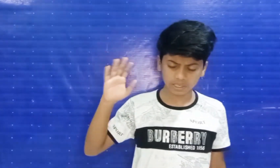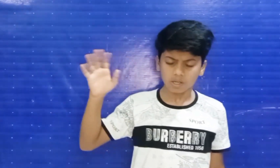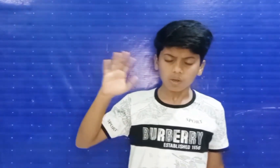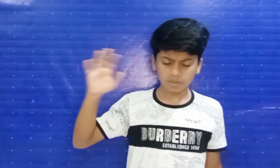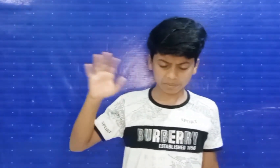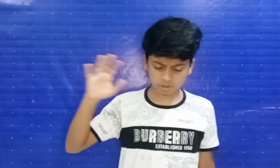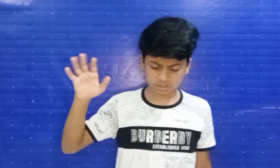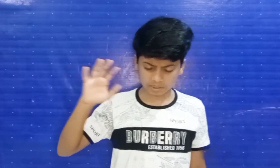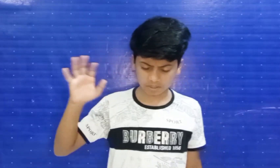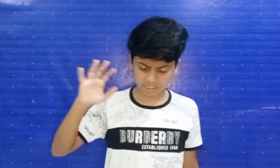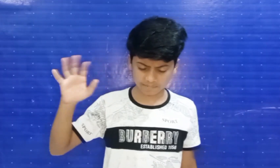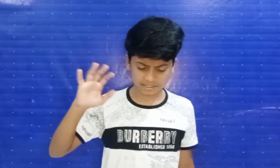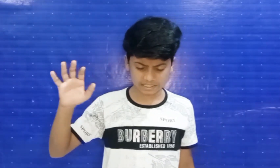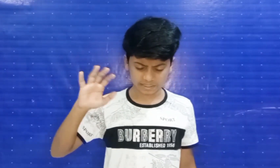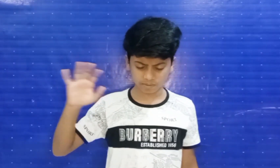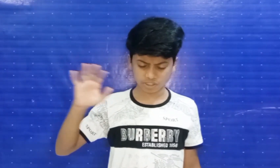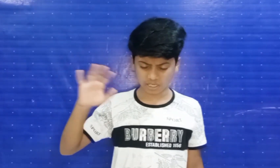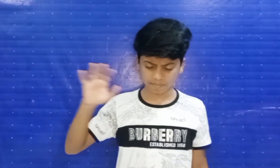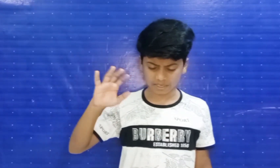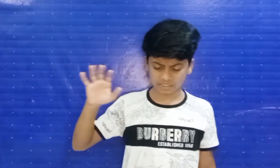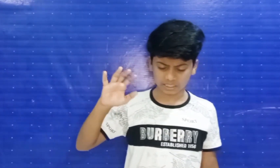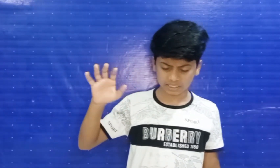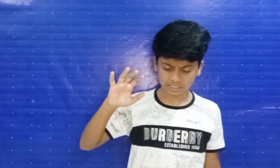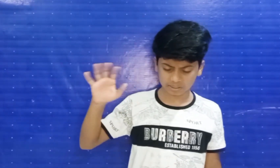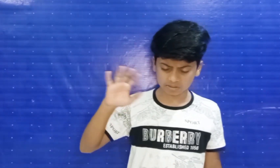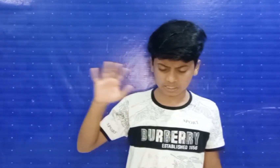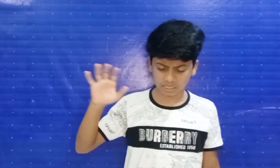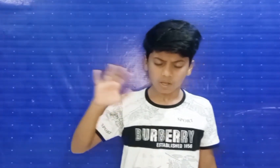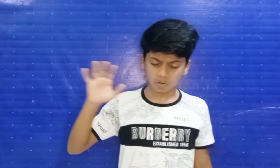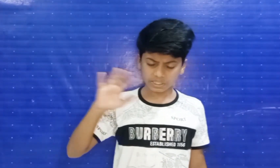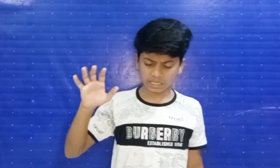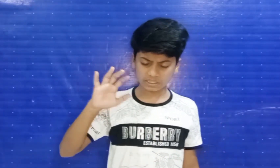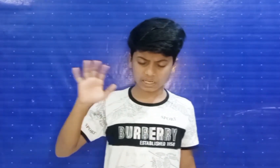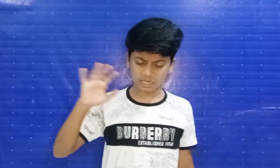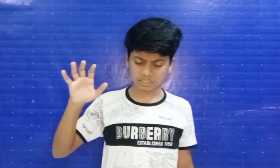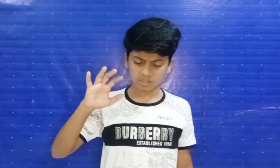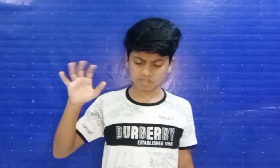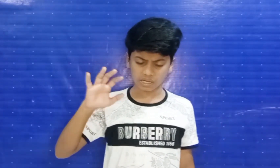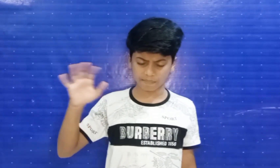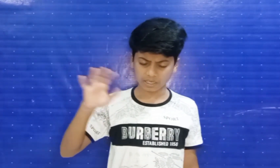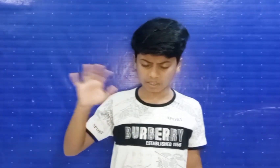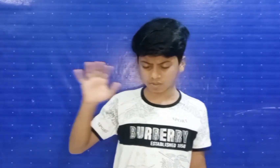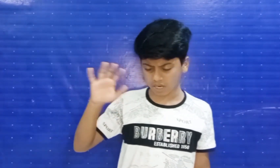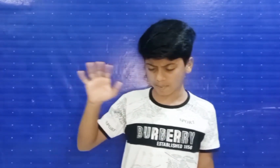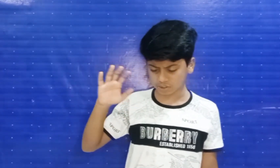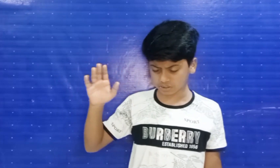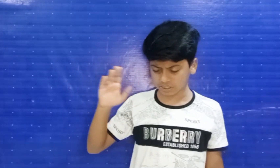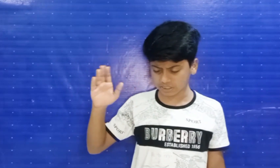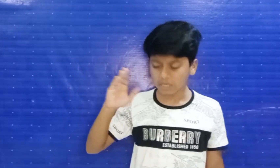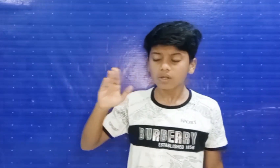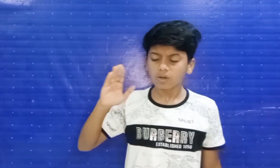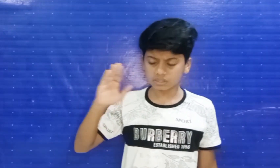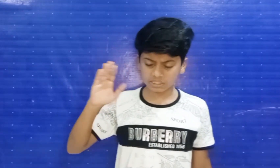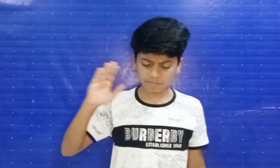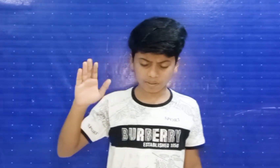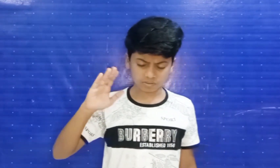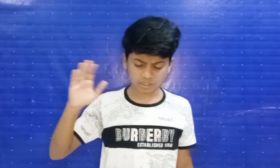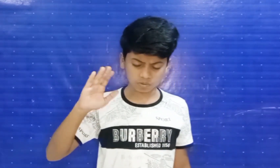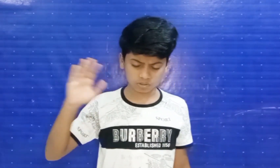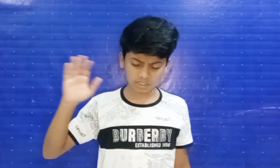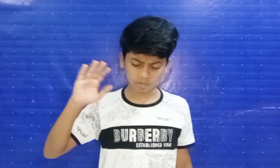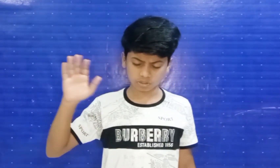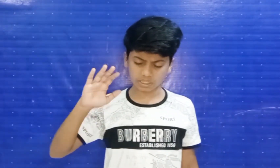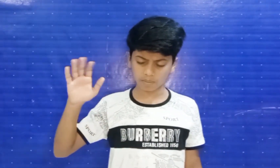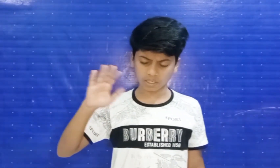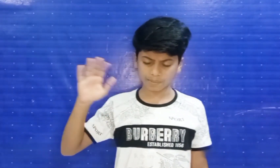तेरे मुझे और एक बोश का और बोटा का बकरा डी का बोशा का रबर आंध्र लेकर आंध्र उसके और यहाँ लेकर आंध्र उसके रपंडा का बुंदे लगा चंदे लीका और जी तेरी बाकुं